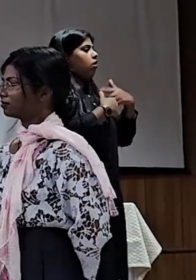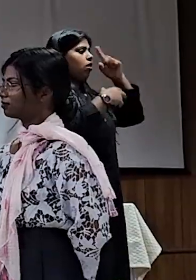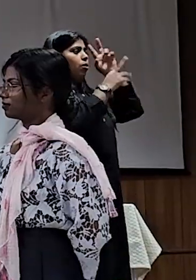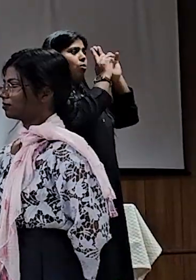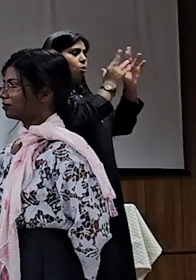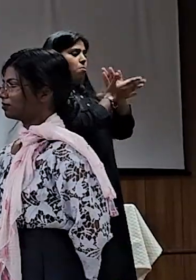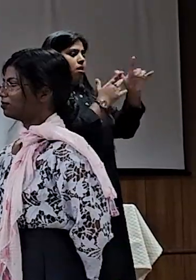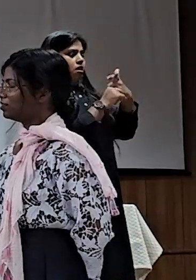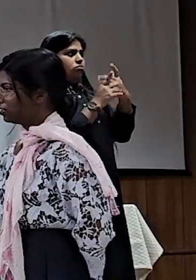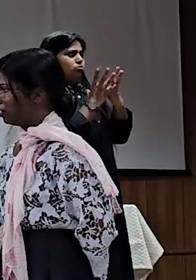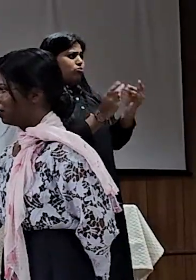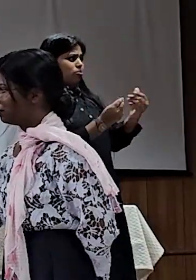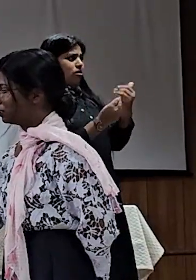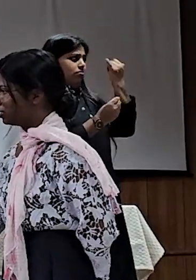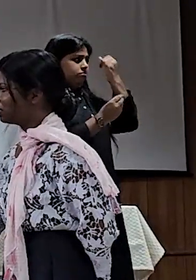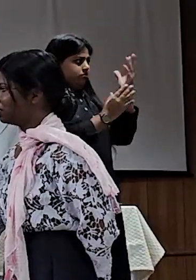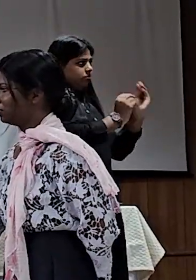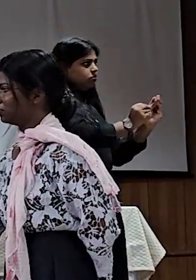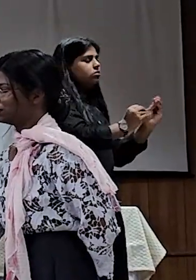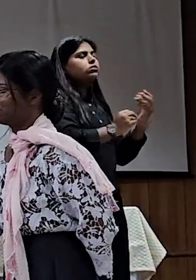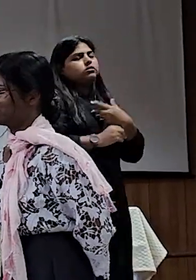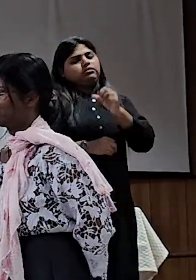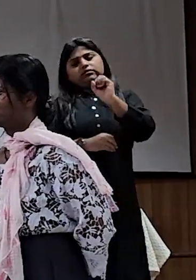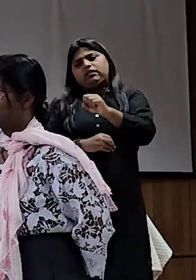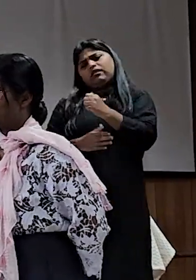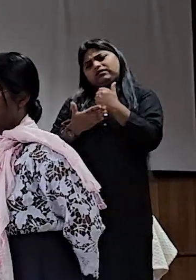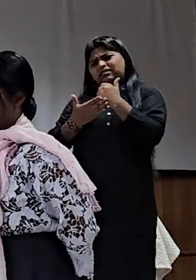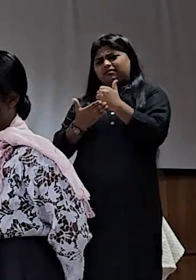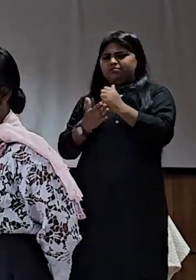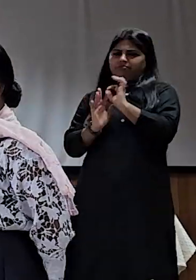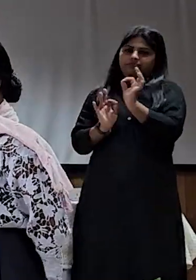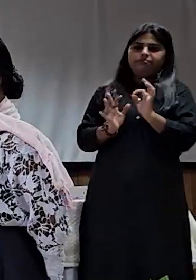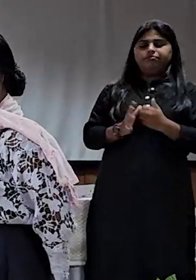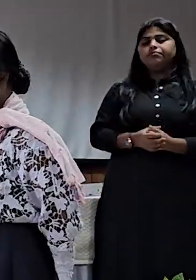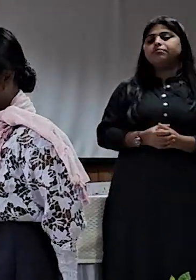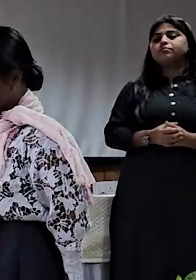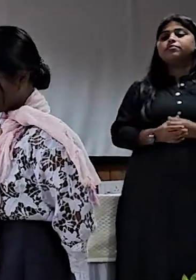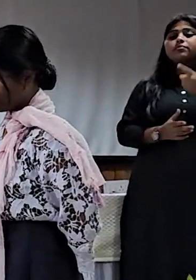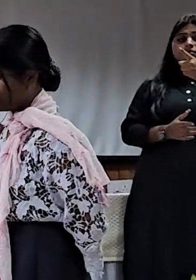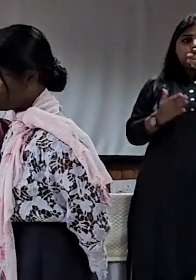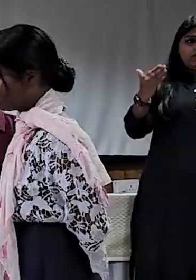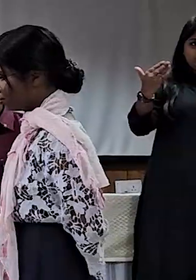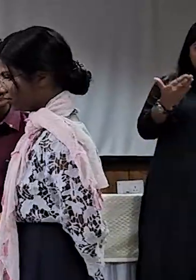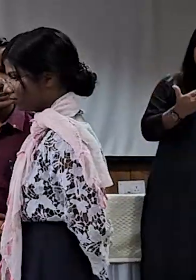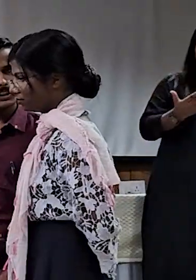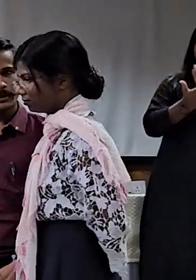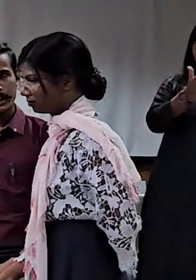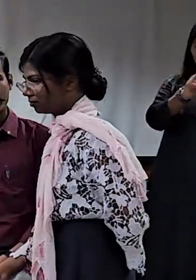हेलन की मदद जरूर करोगे। जी हाँ, और चिंता मत कीजिए। ये है हेलन।